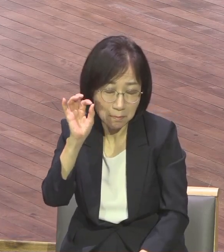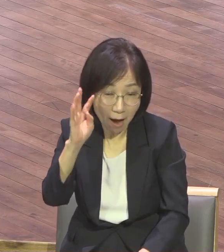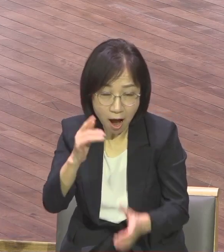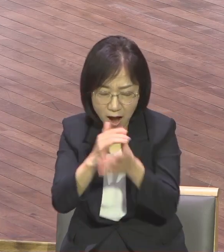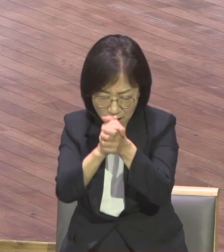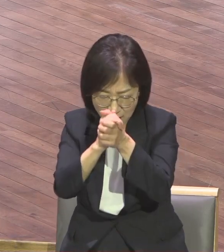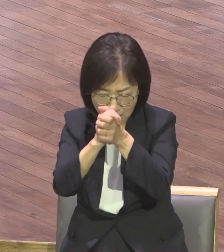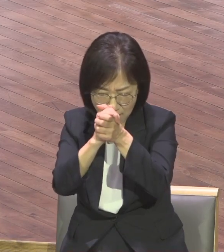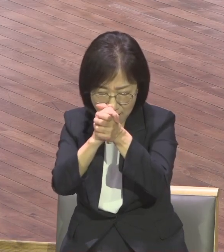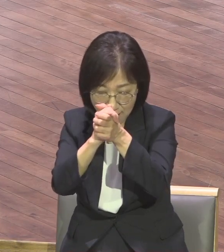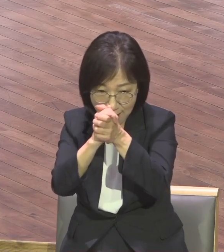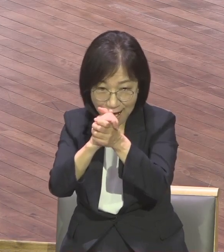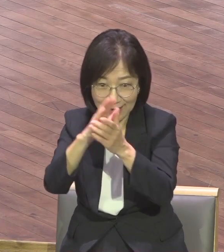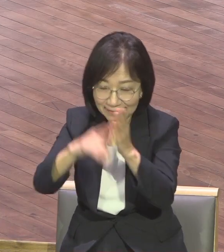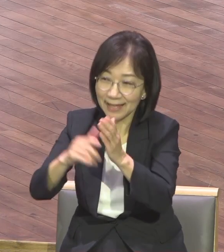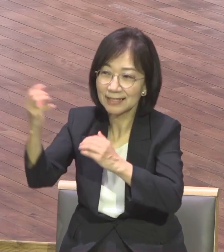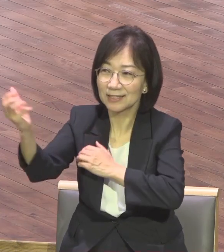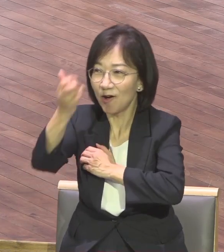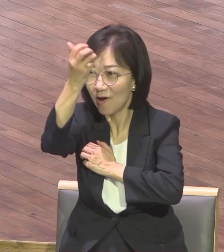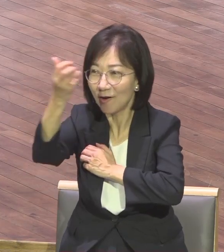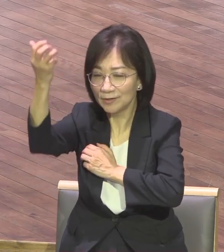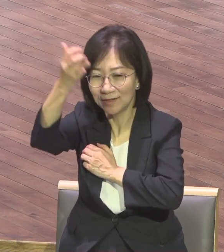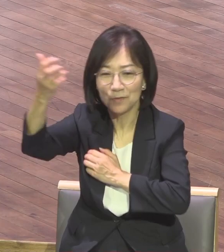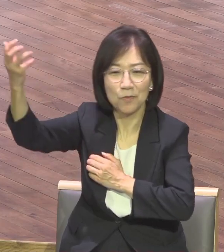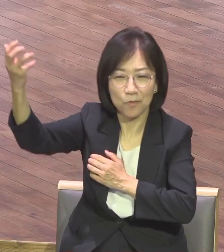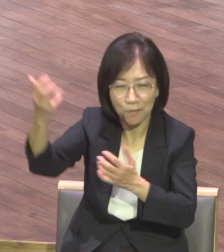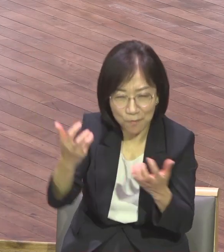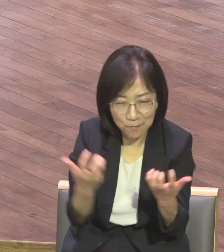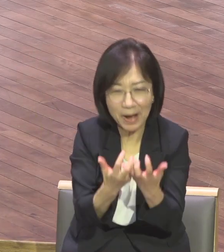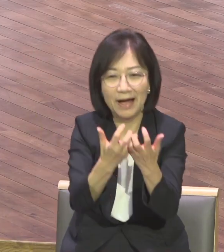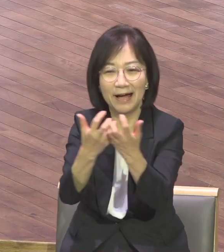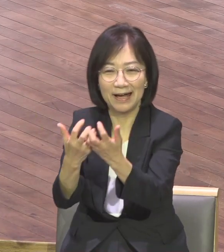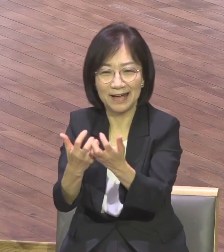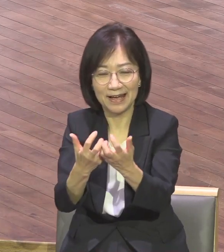같이하여 오로지 기도에 힘써더라.